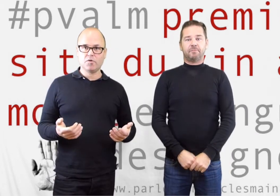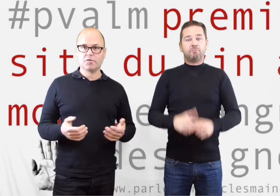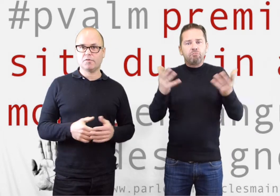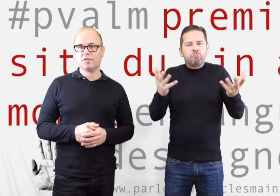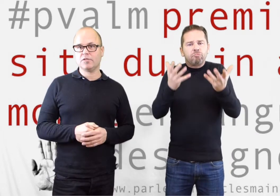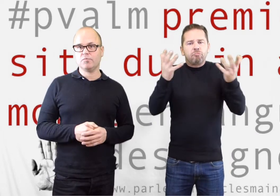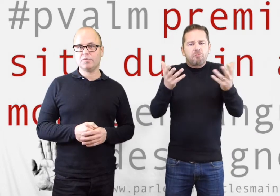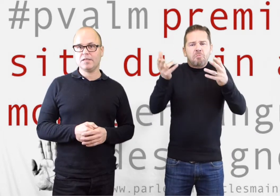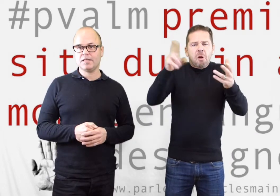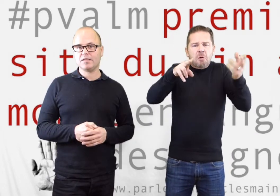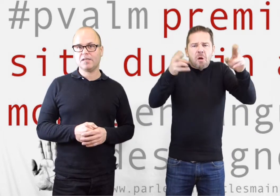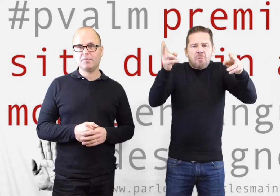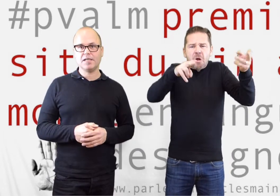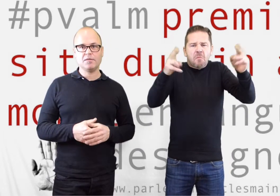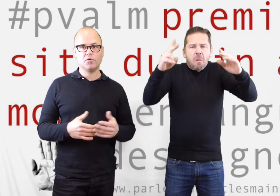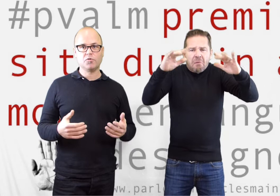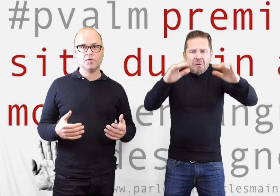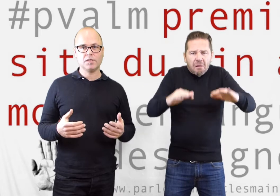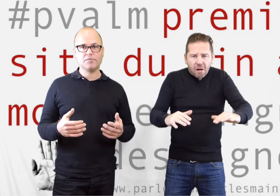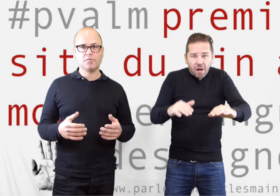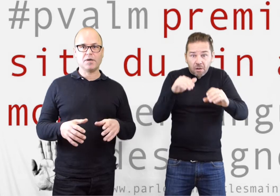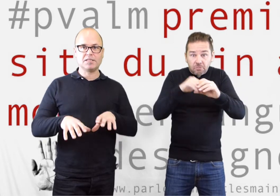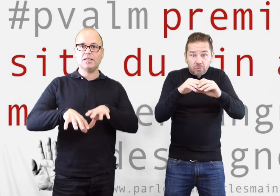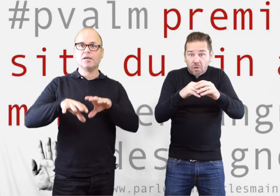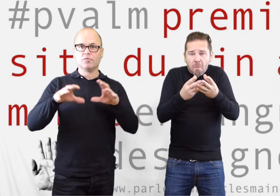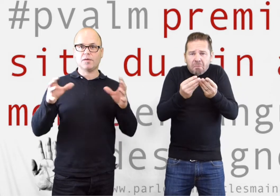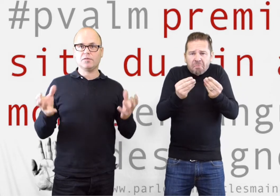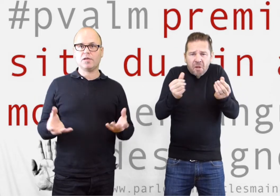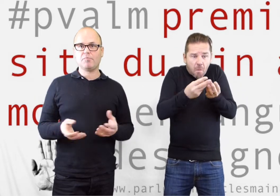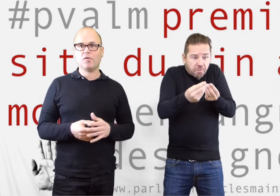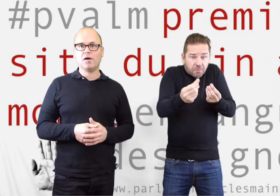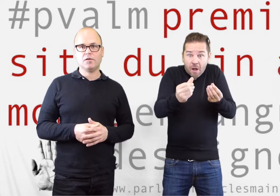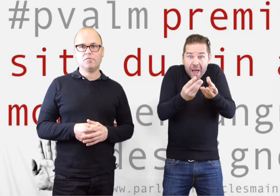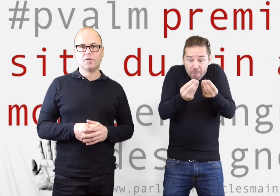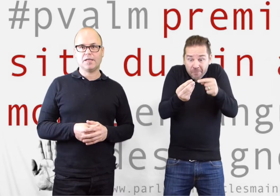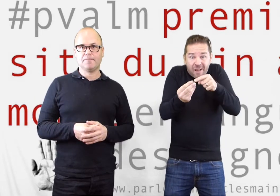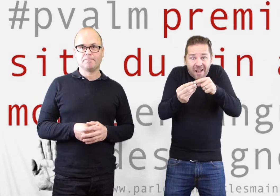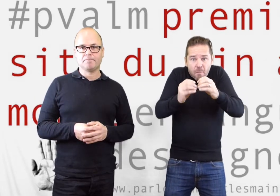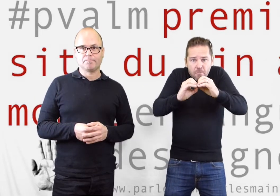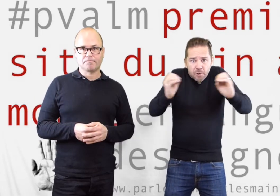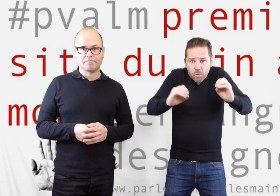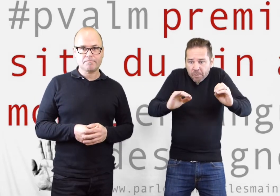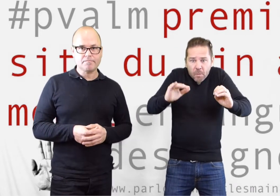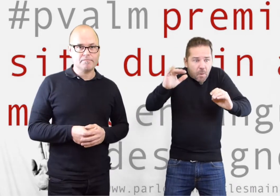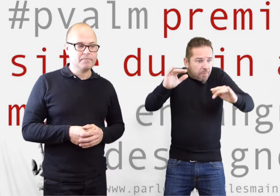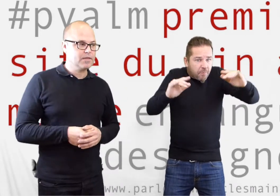Les levures mortes vont se décomposer et ça va libérer des molécules qui font partie notamment de la paroi levurienne.